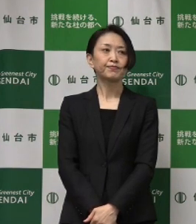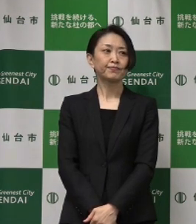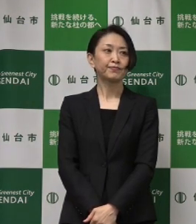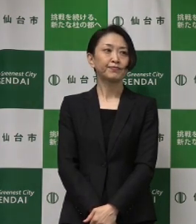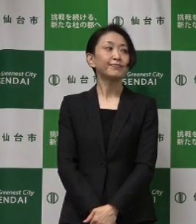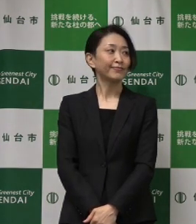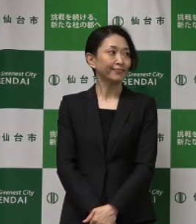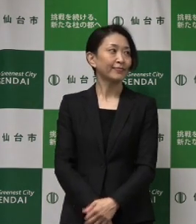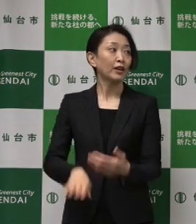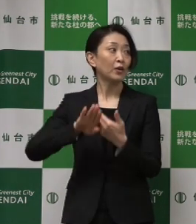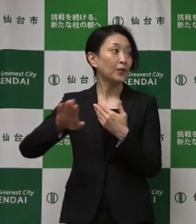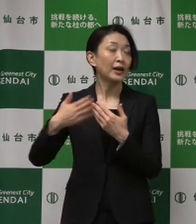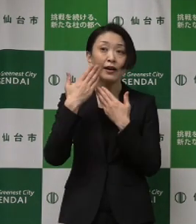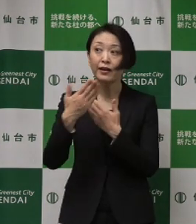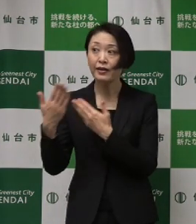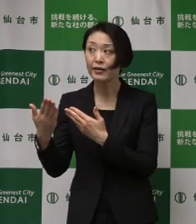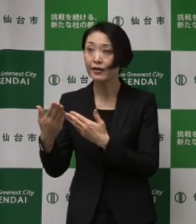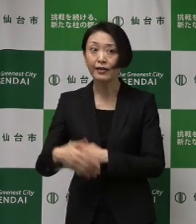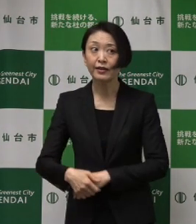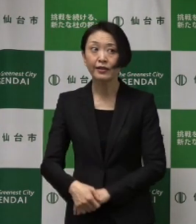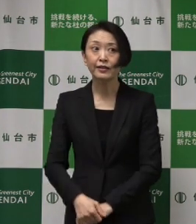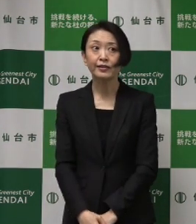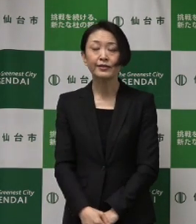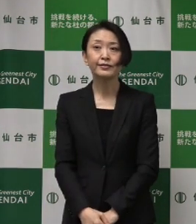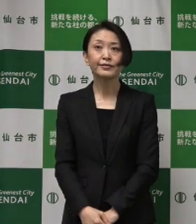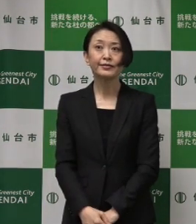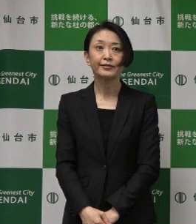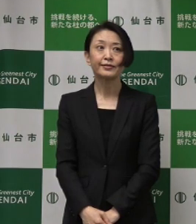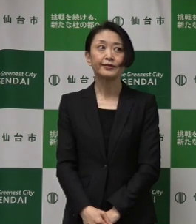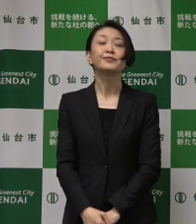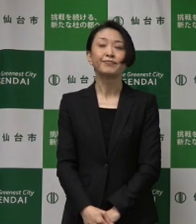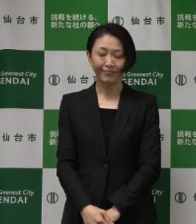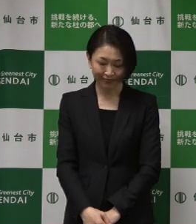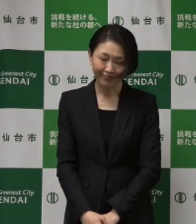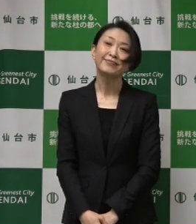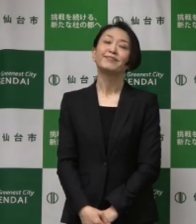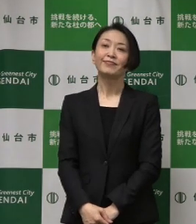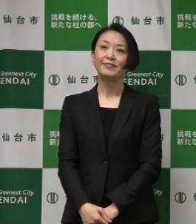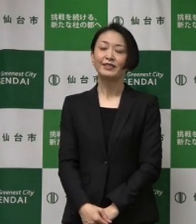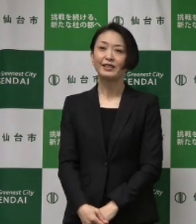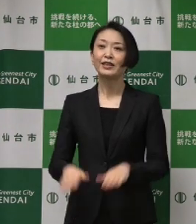はい、ご質問他によろしいでしょうか。はい、それでは以上をもち